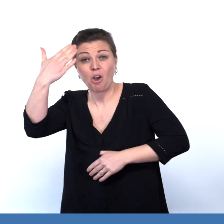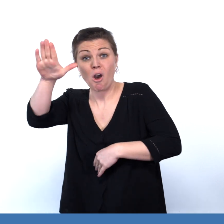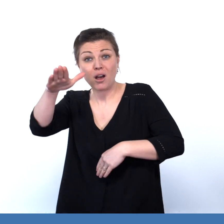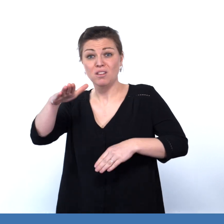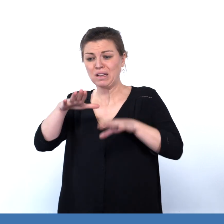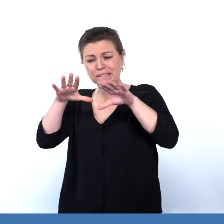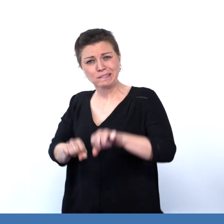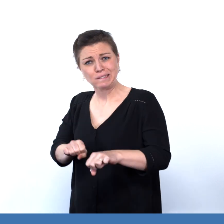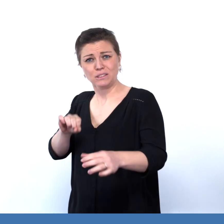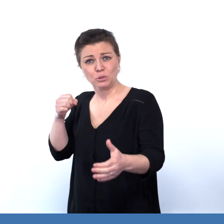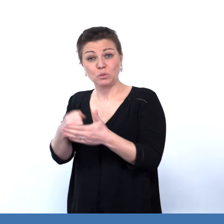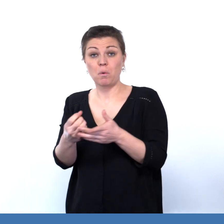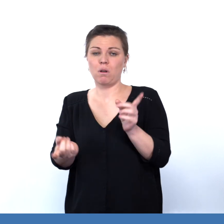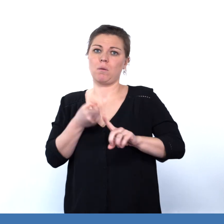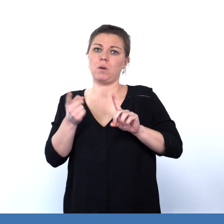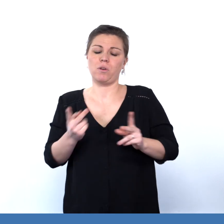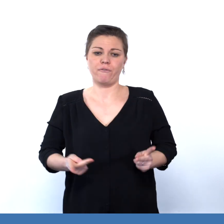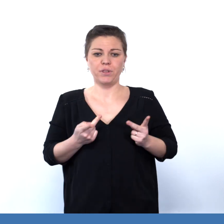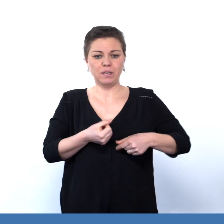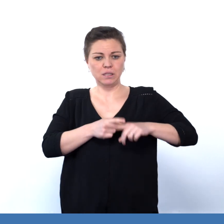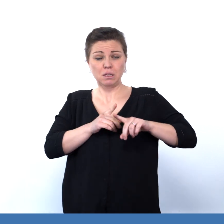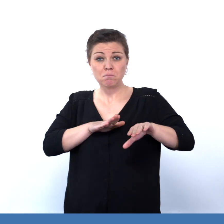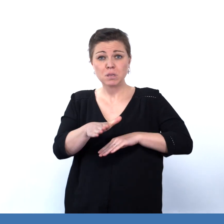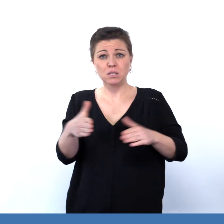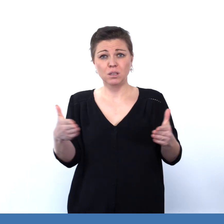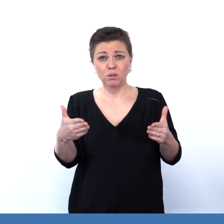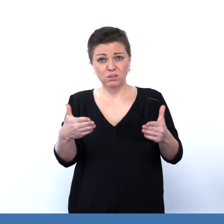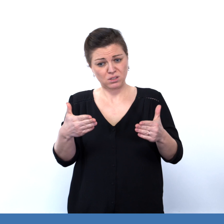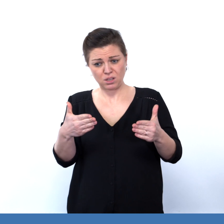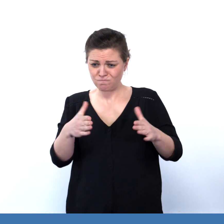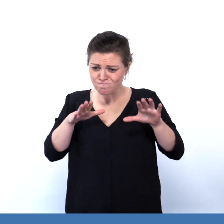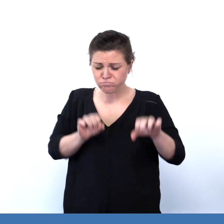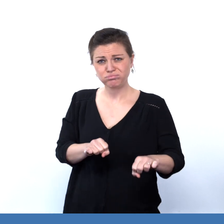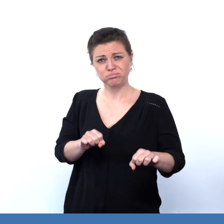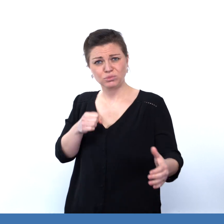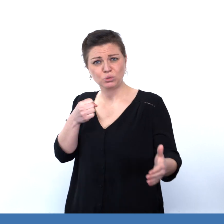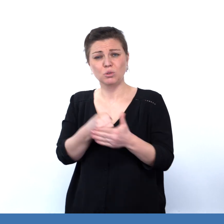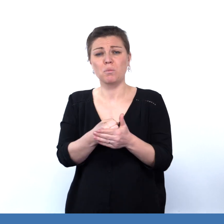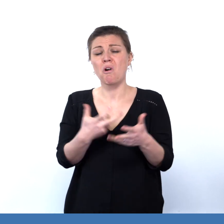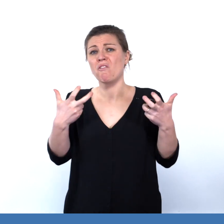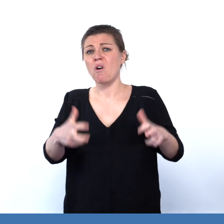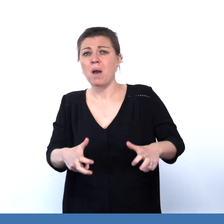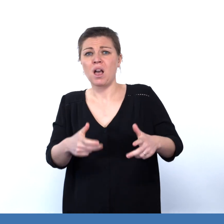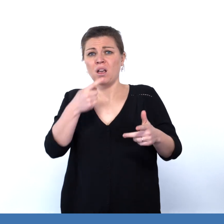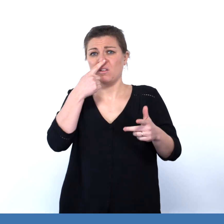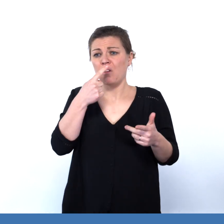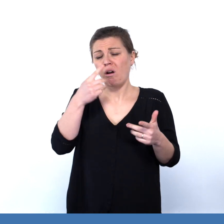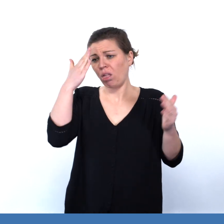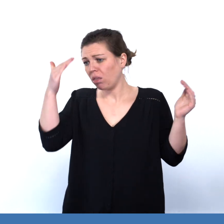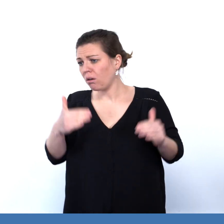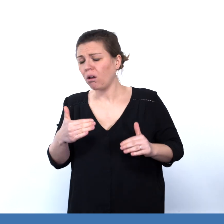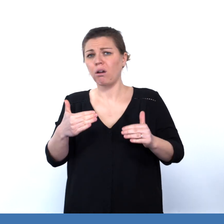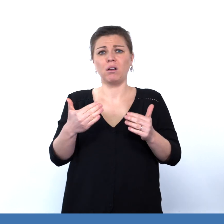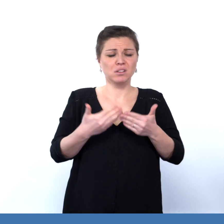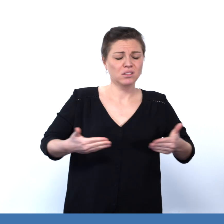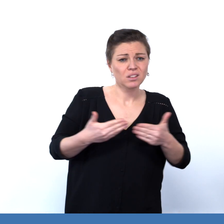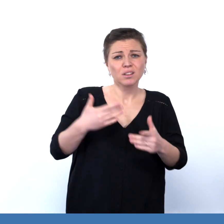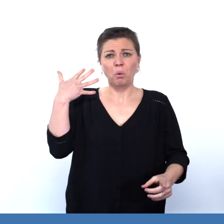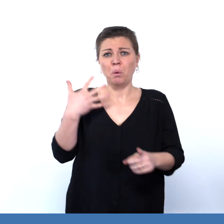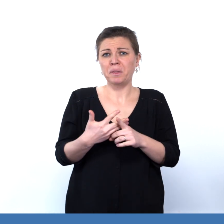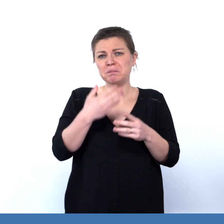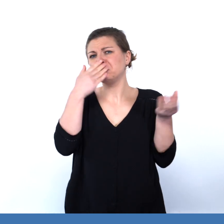C'est une des clés de la vie chrétienne, je le pense, c'est de persévérer, de ne pas se laisser abattre par les temps, les circonstances.